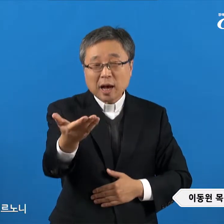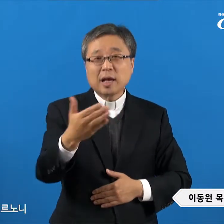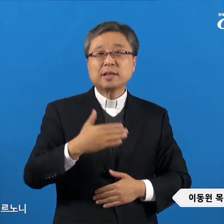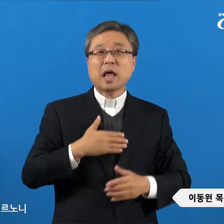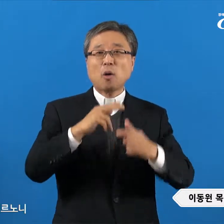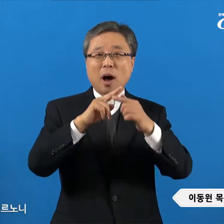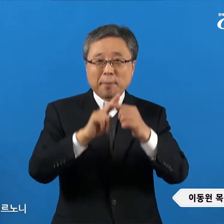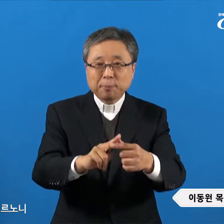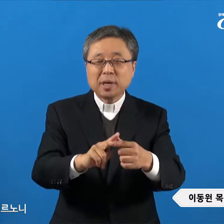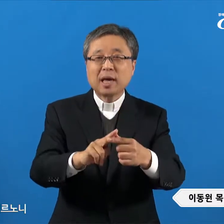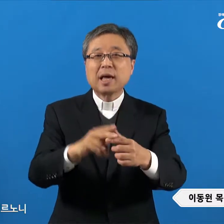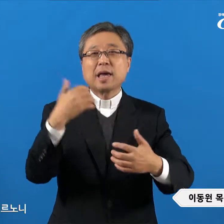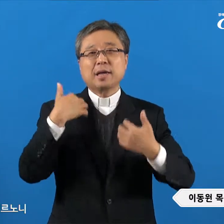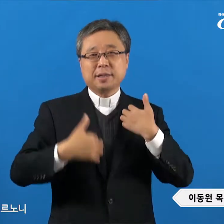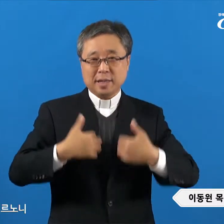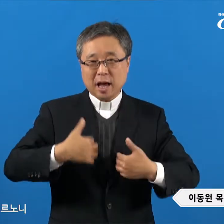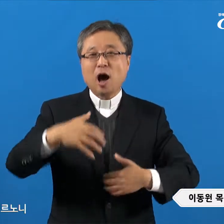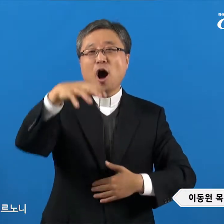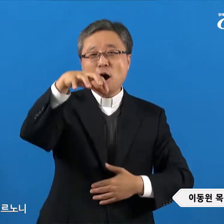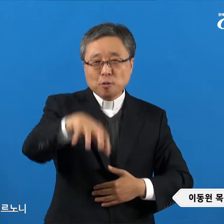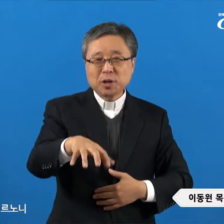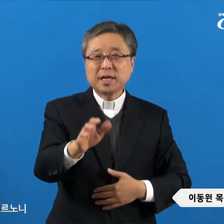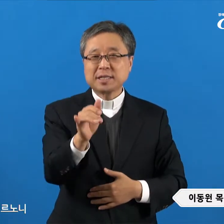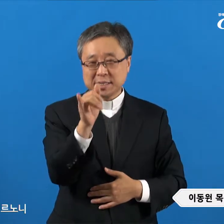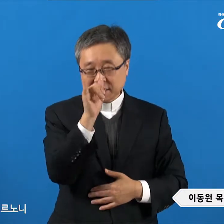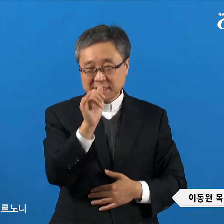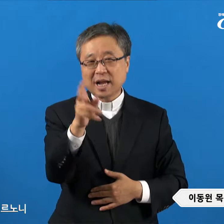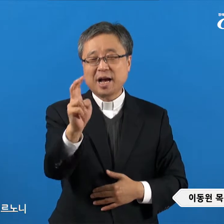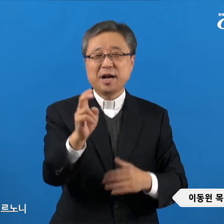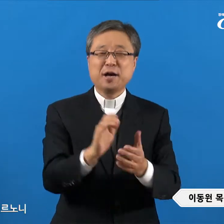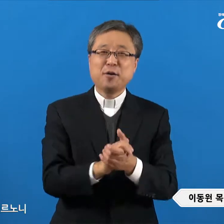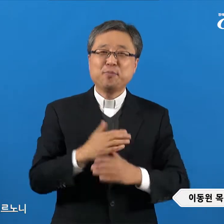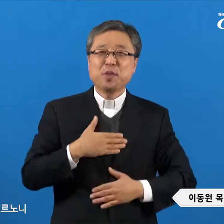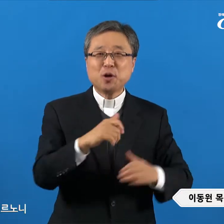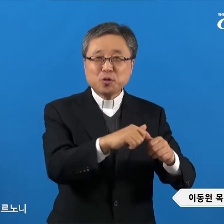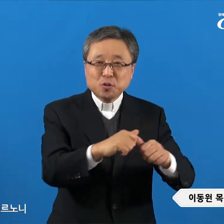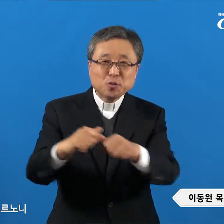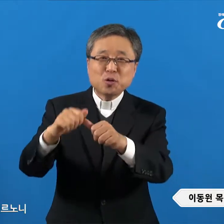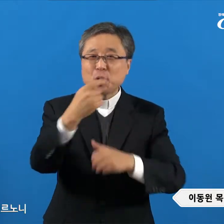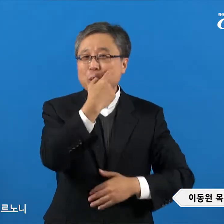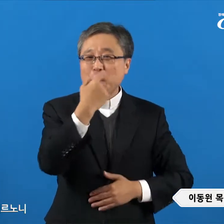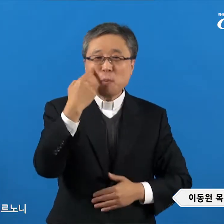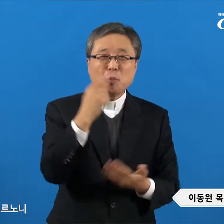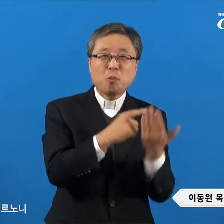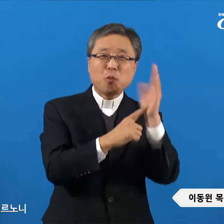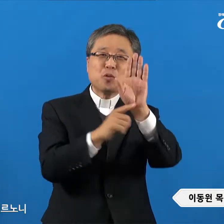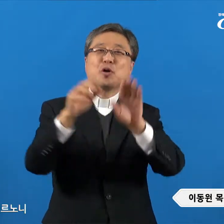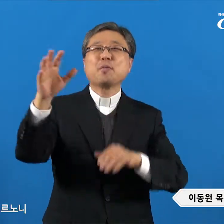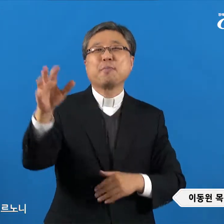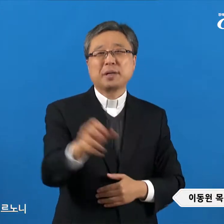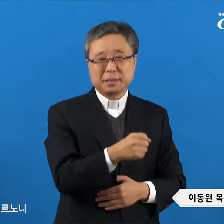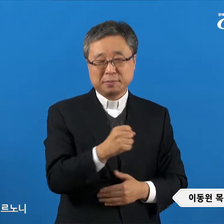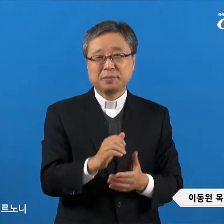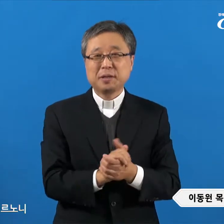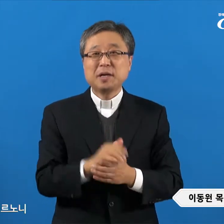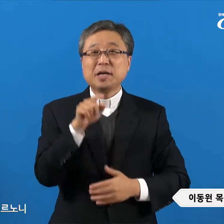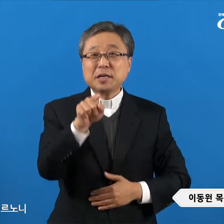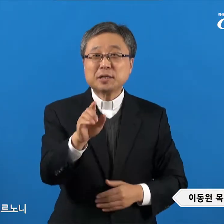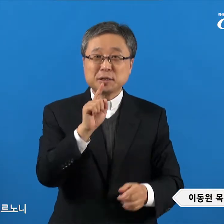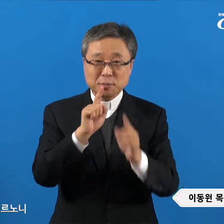나와 함께 낙원에 있으리라. 구원의 보증을 받은 것입니다. 이것이야말로